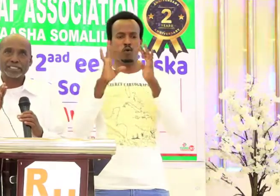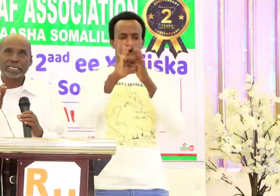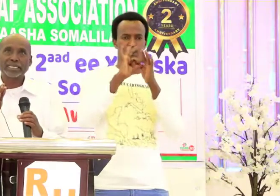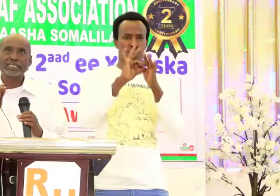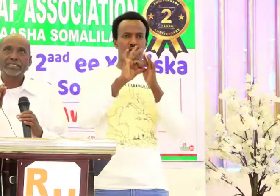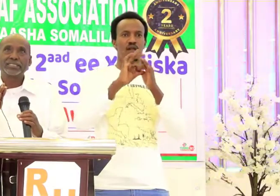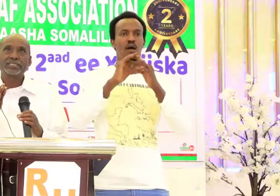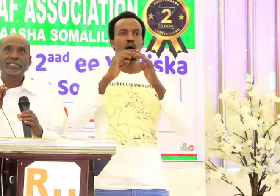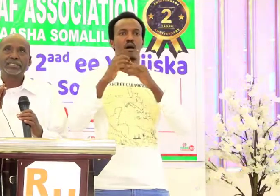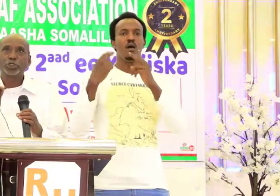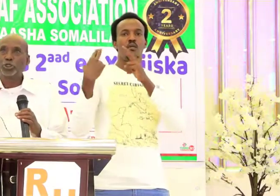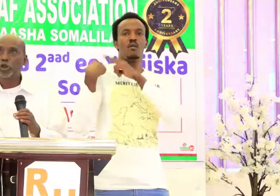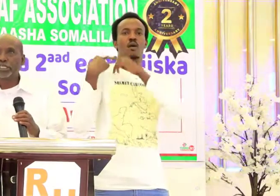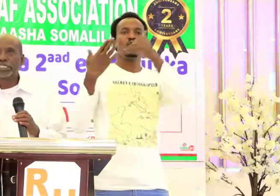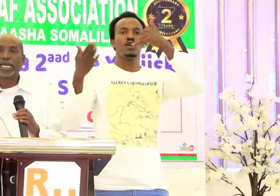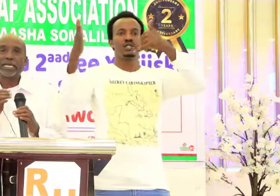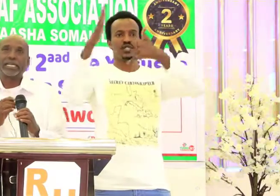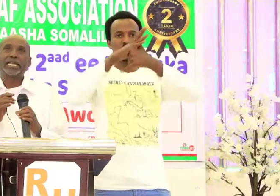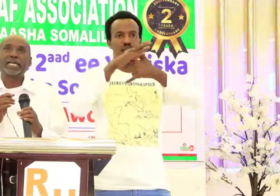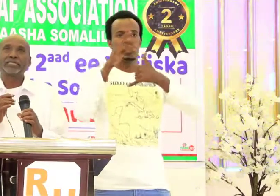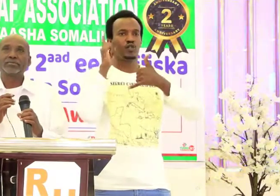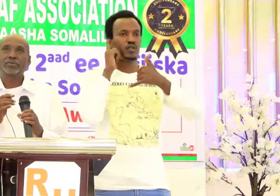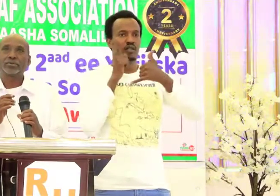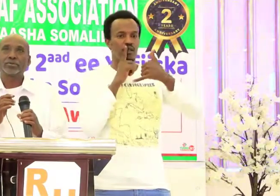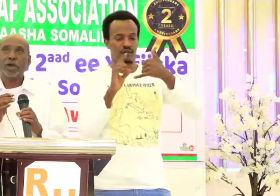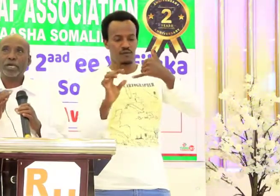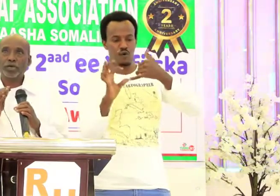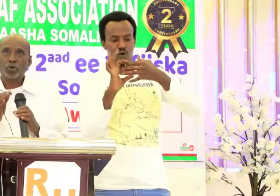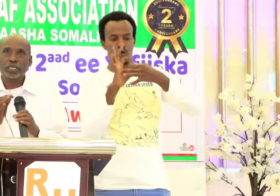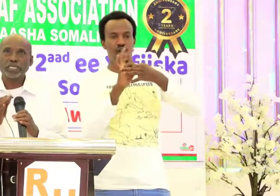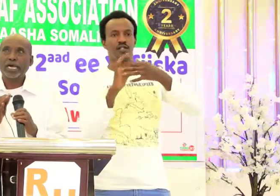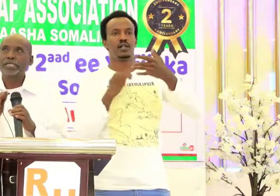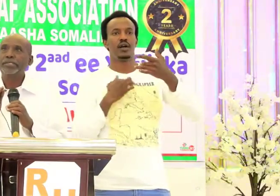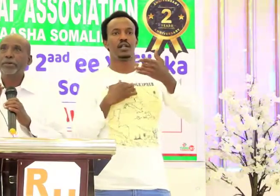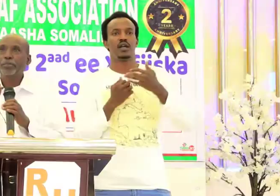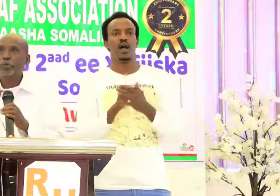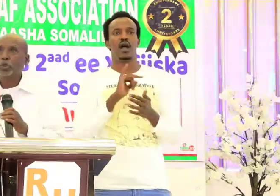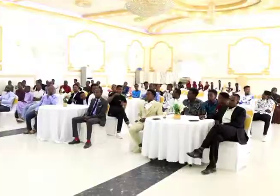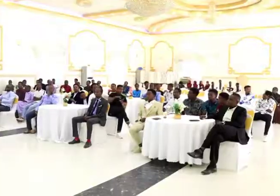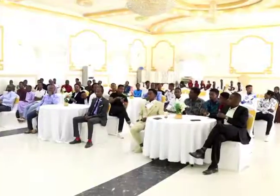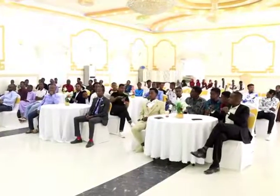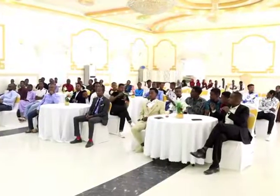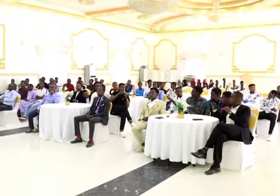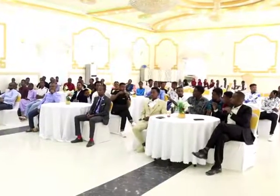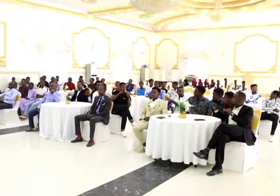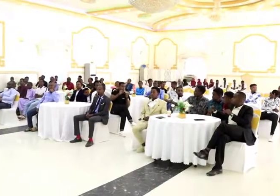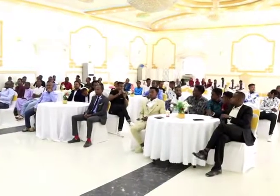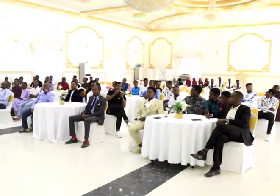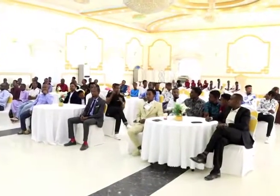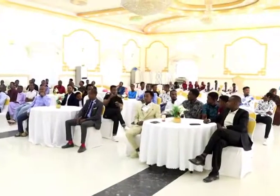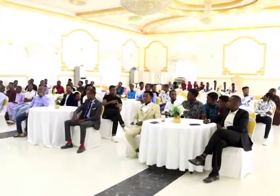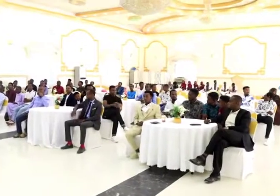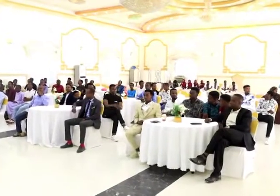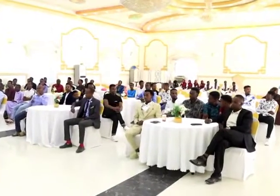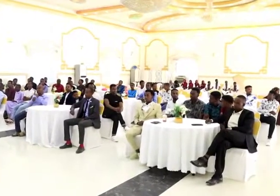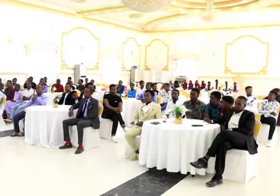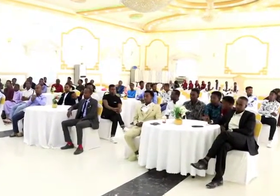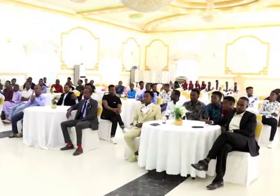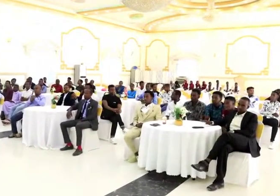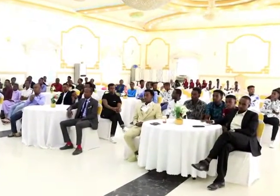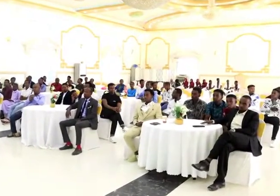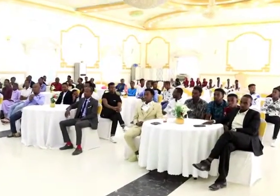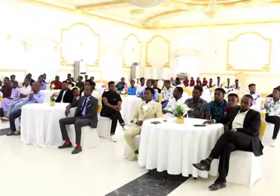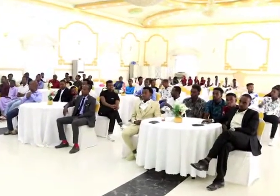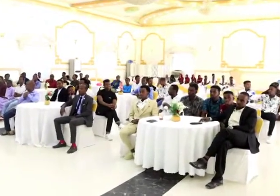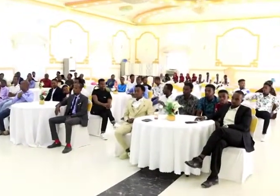مامول كساري إيو إدين كايانا حي وحان كوكيلا حي بلشدا مغالا دا بورا ما وحي عيو باهن